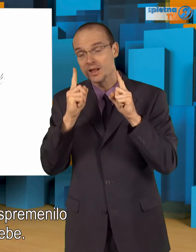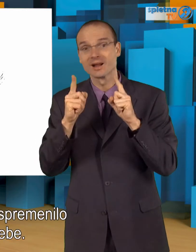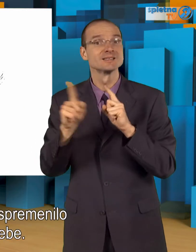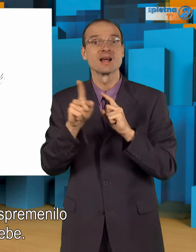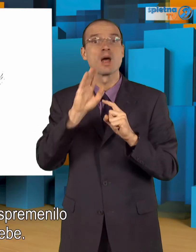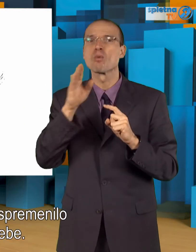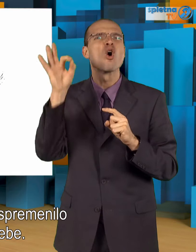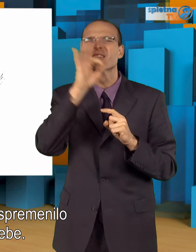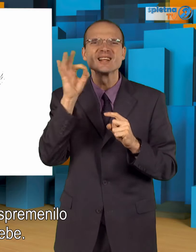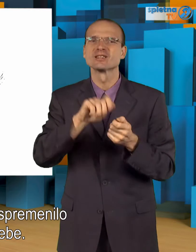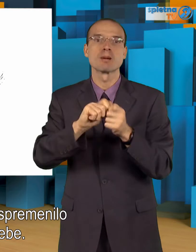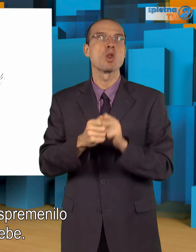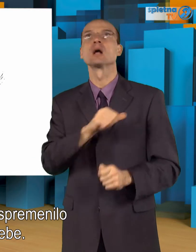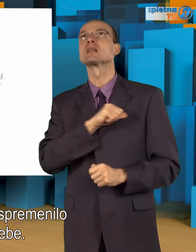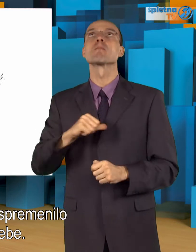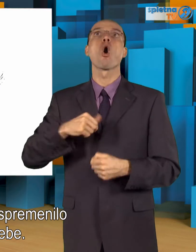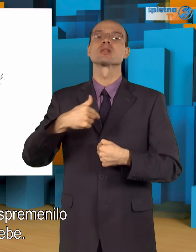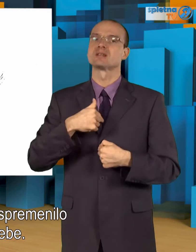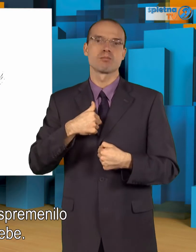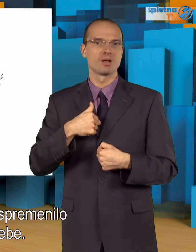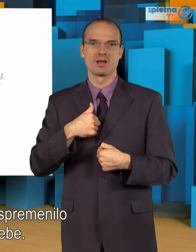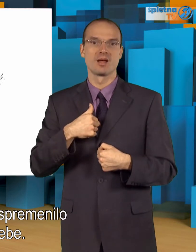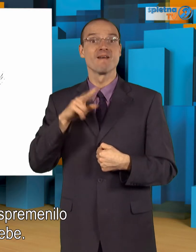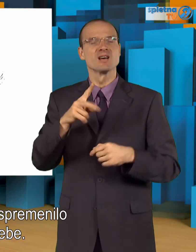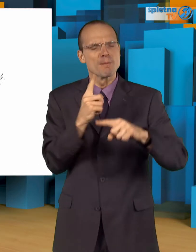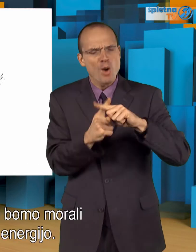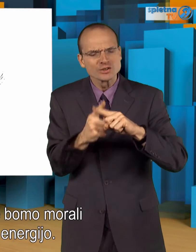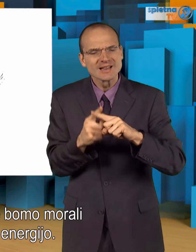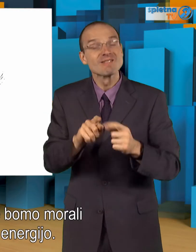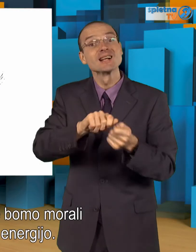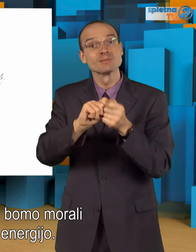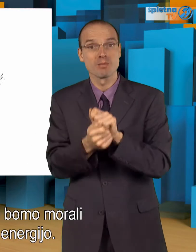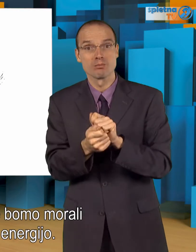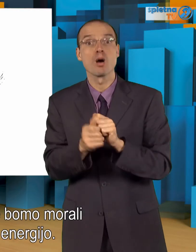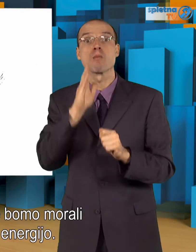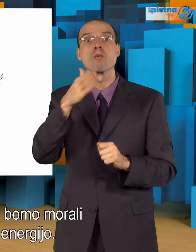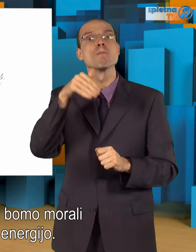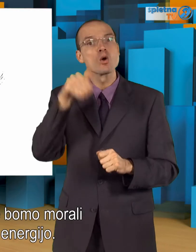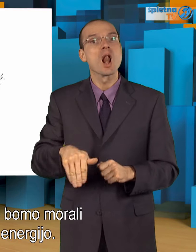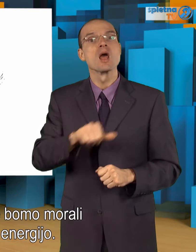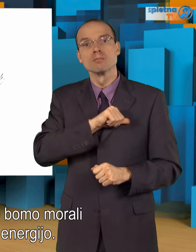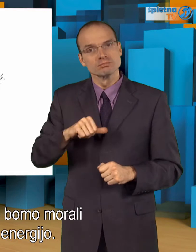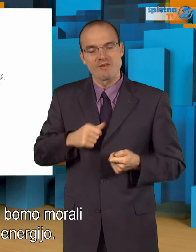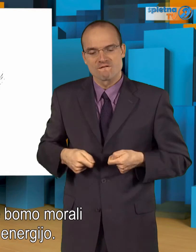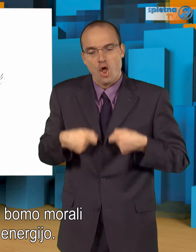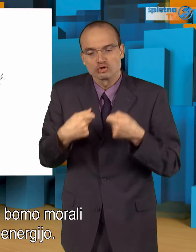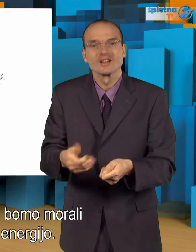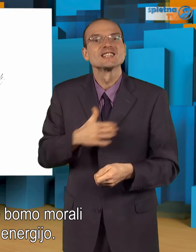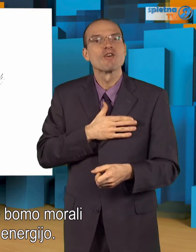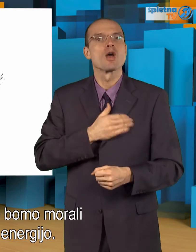Vendar se nič ne bo spremenilo kar samo od sebe. V pozitivne spremembe bodo morali vložiti svoje delo in energijo.